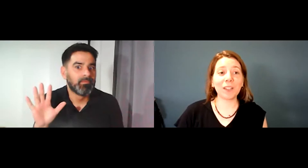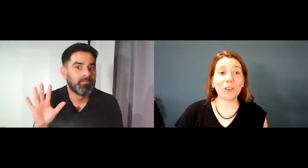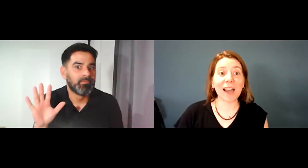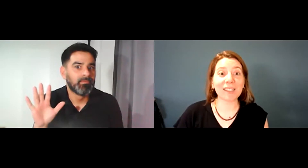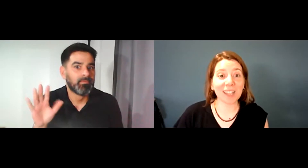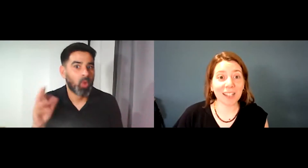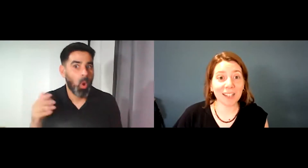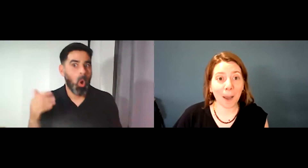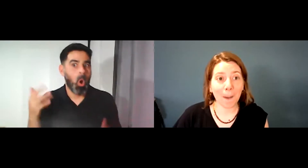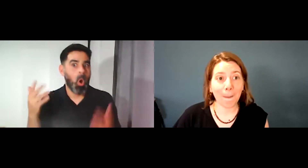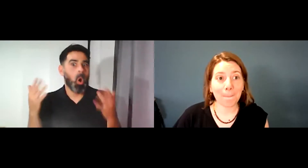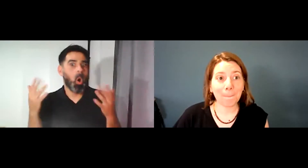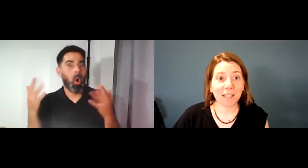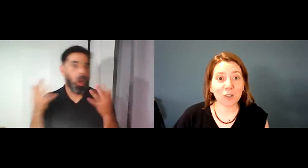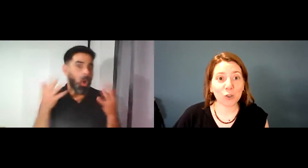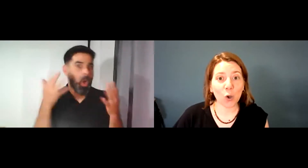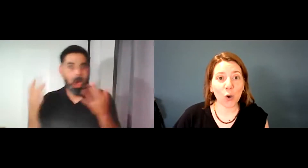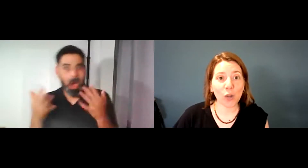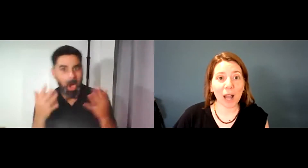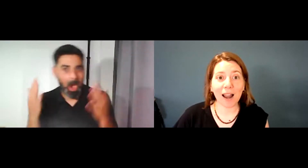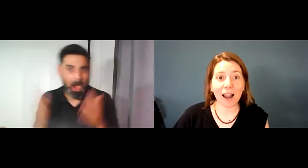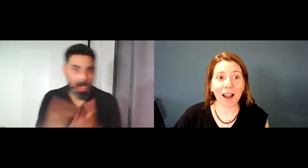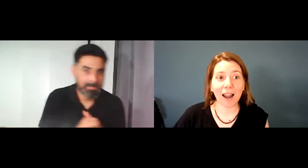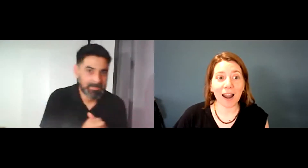la seña personal.